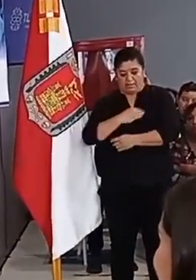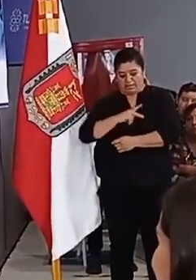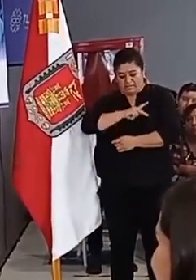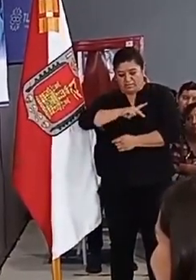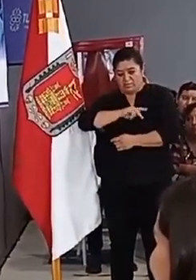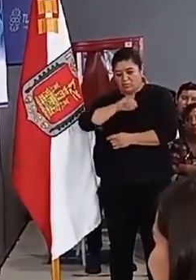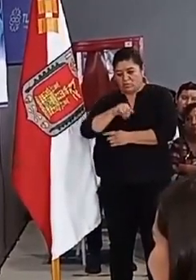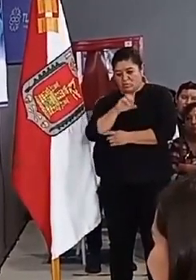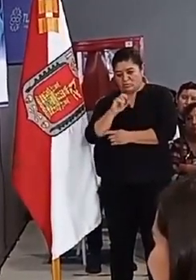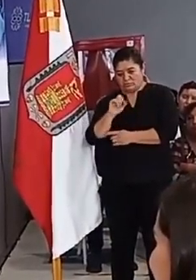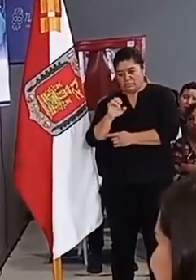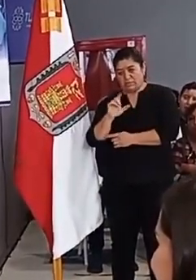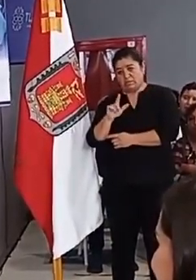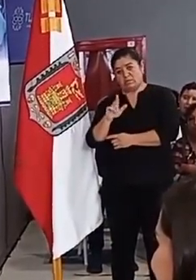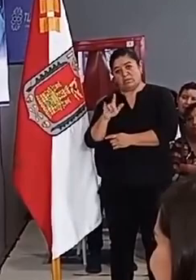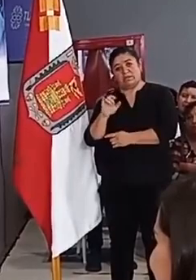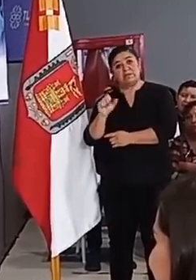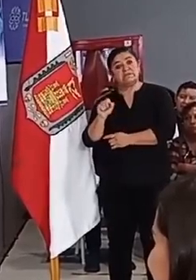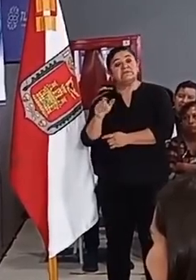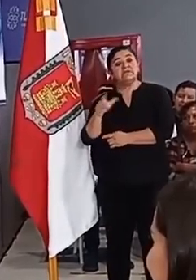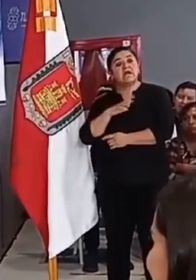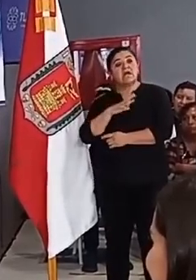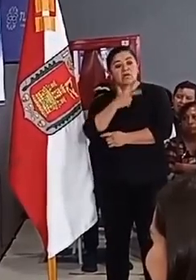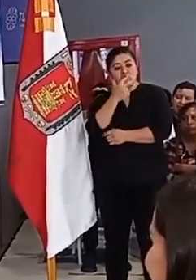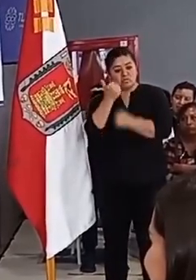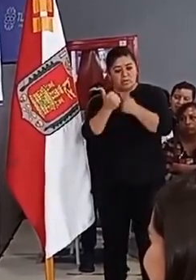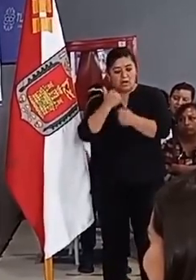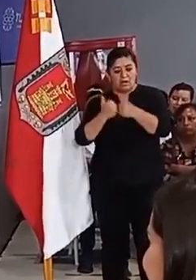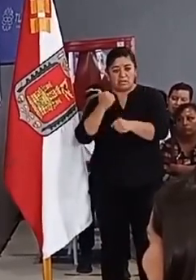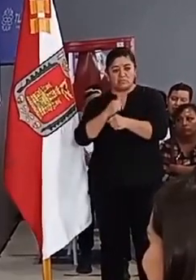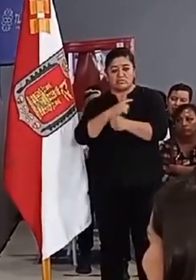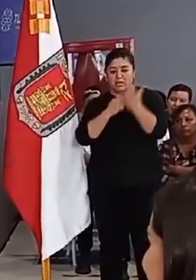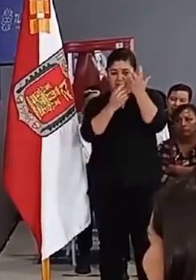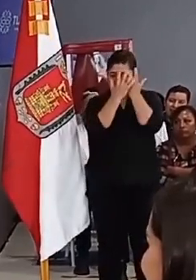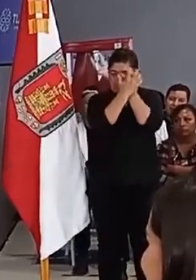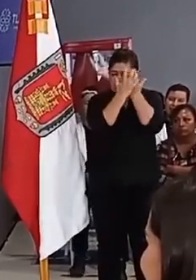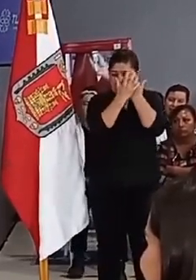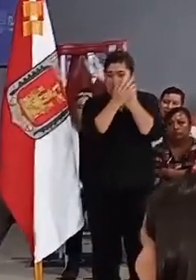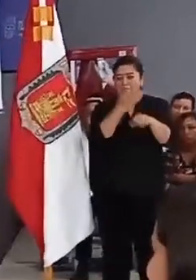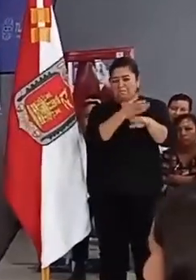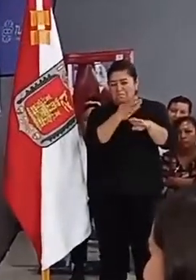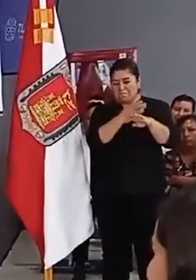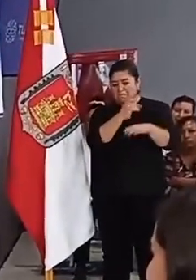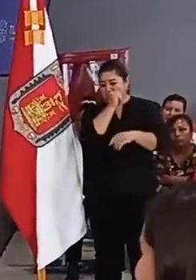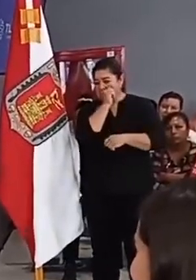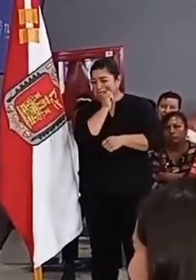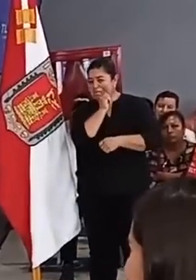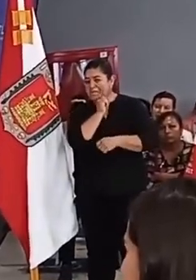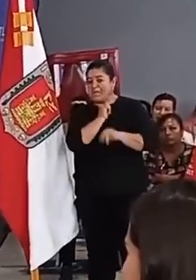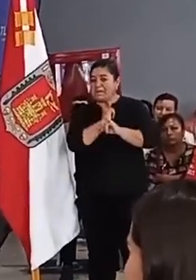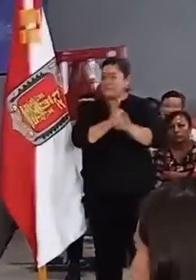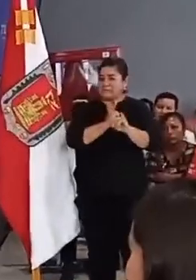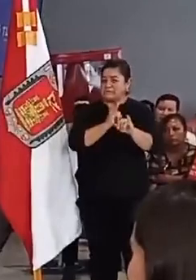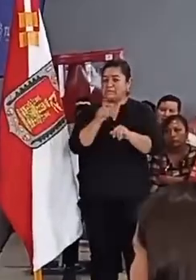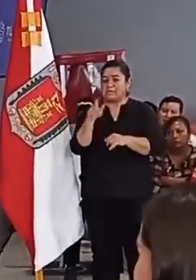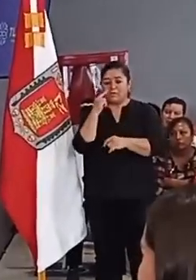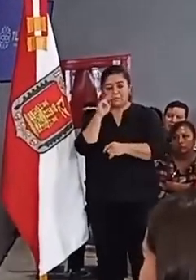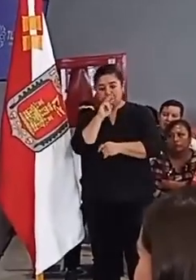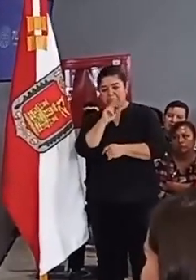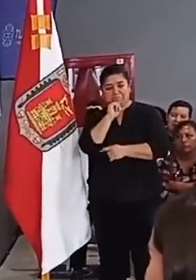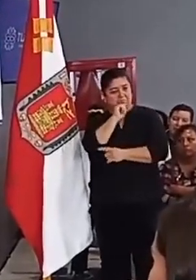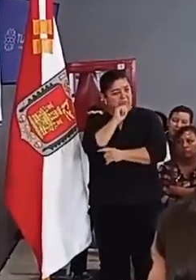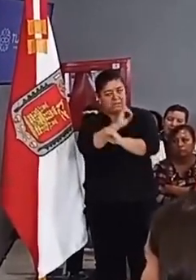tiene 8 años él presentaba una catara en el ojo izquierdo pues él ya no veía él ya no veía nada en su